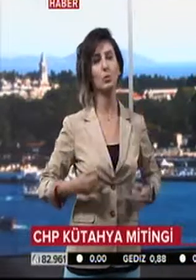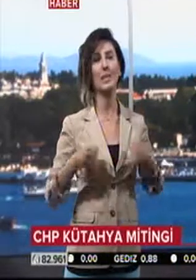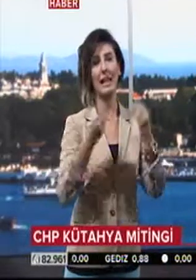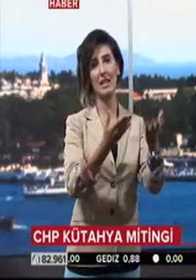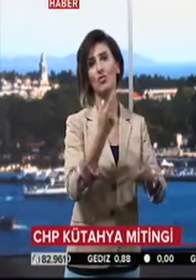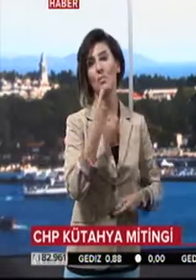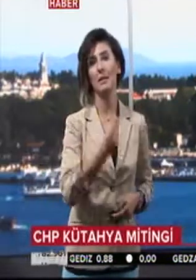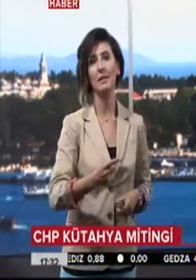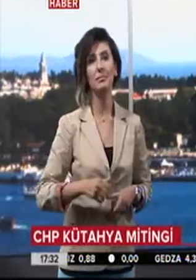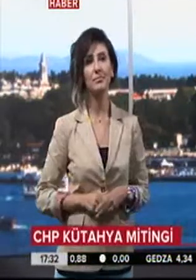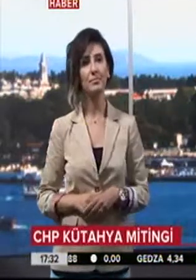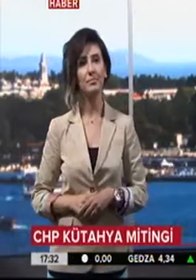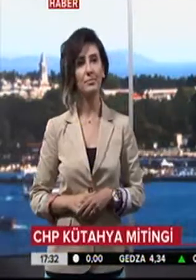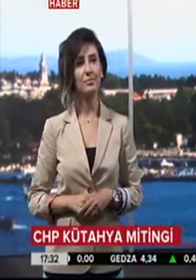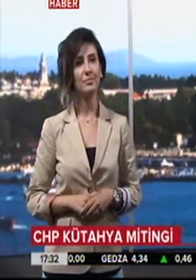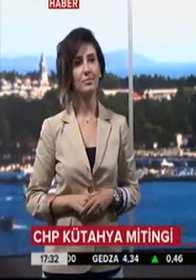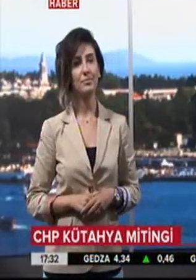dedi.